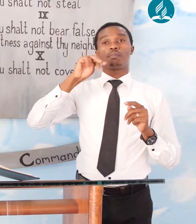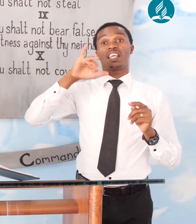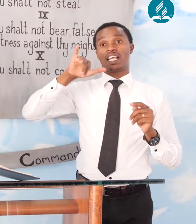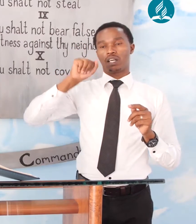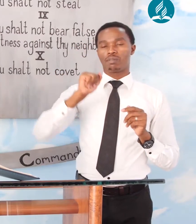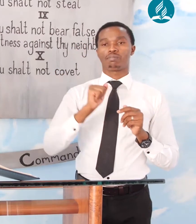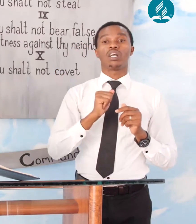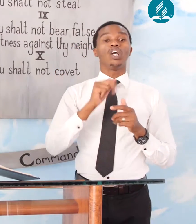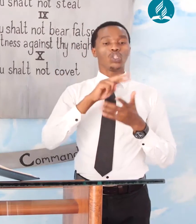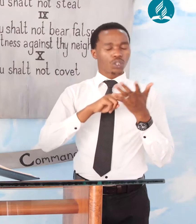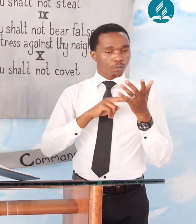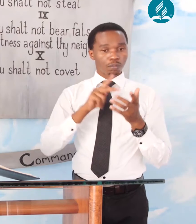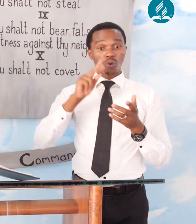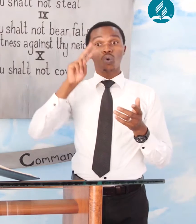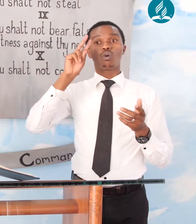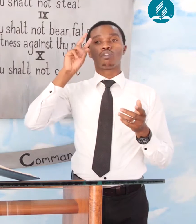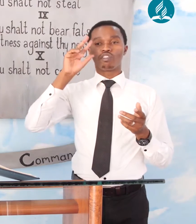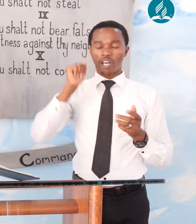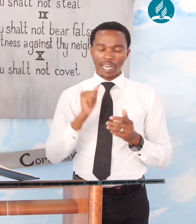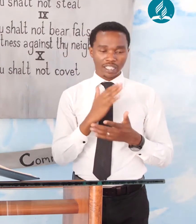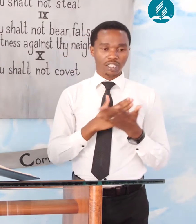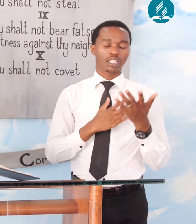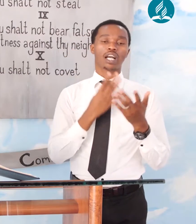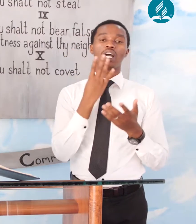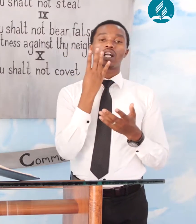mu gitabo cyo kuva igice cya kane murongo wa 10